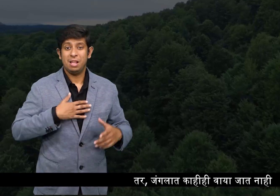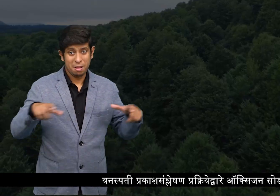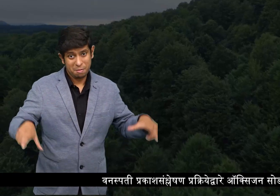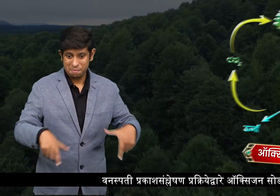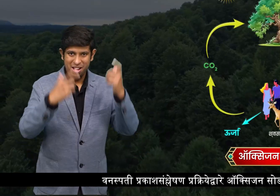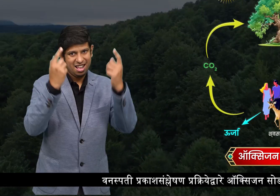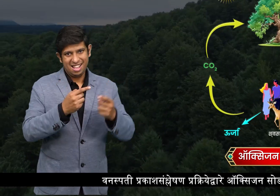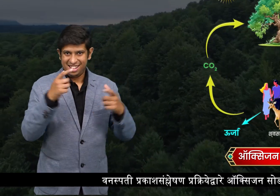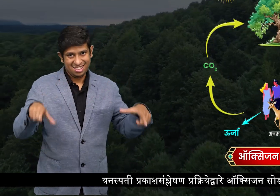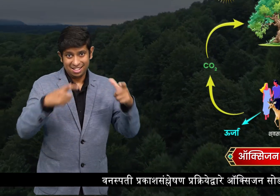वनस्पतीच्या